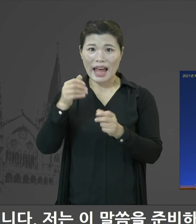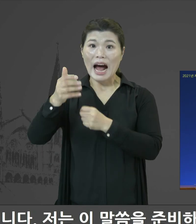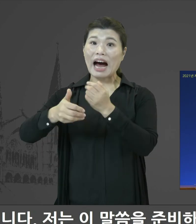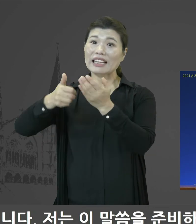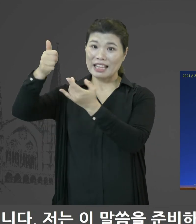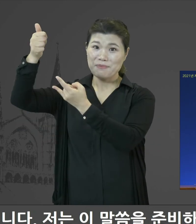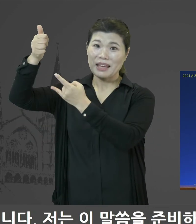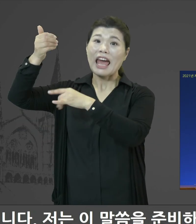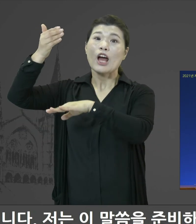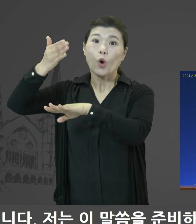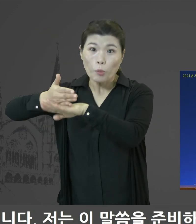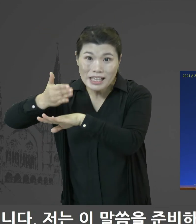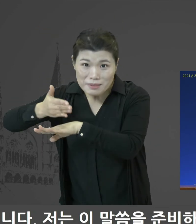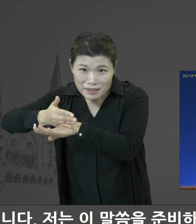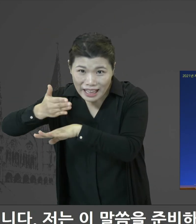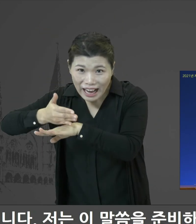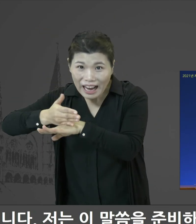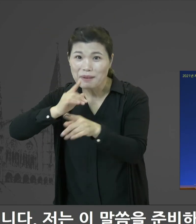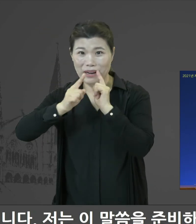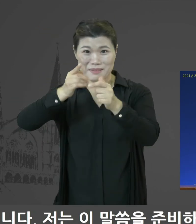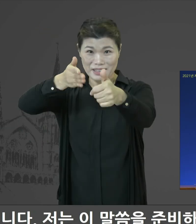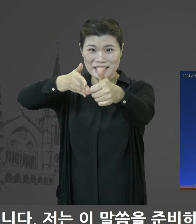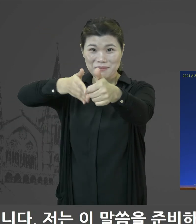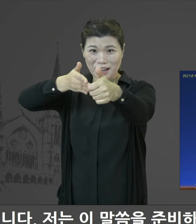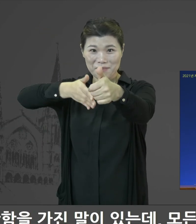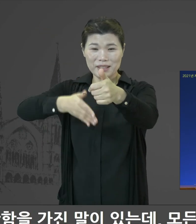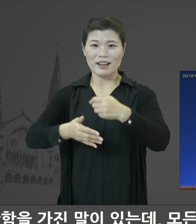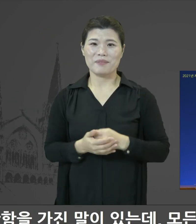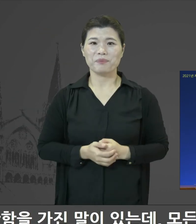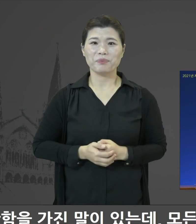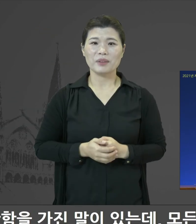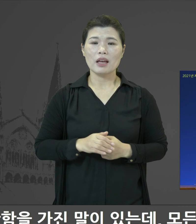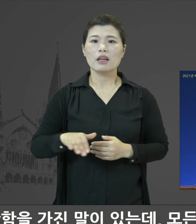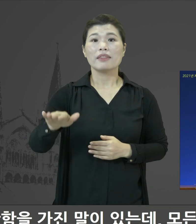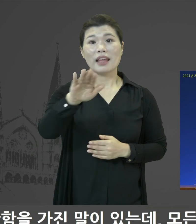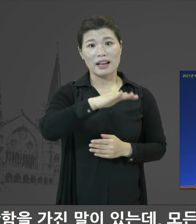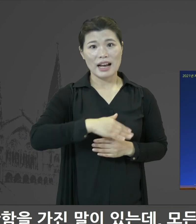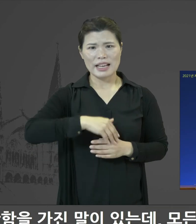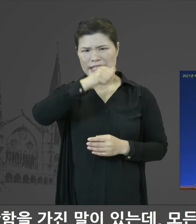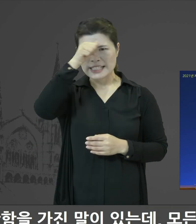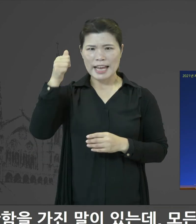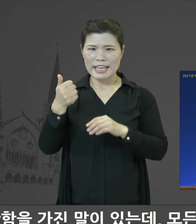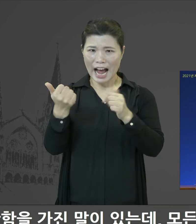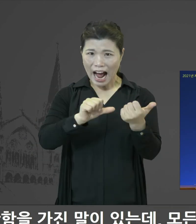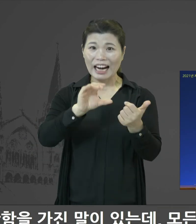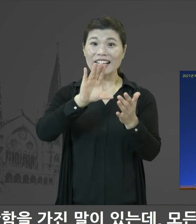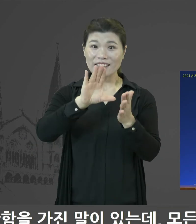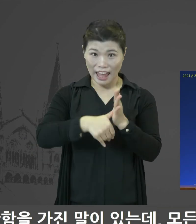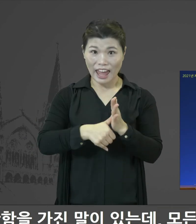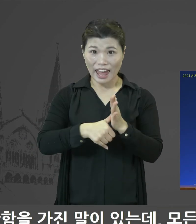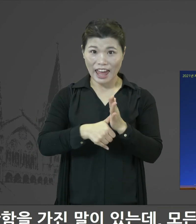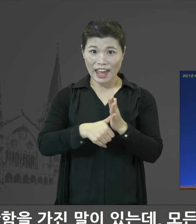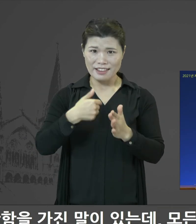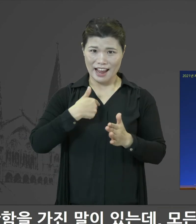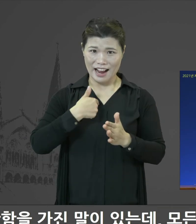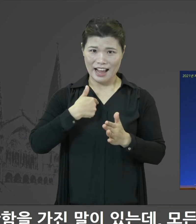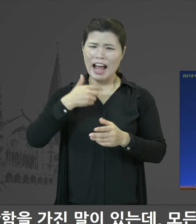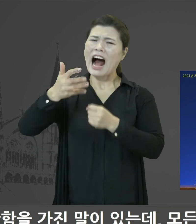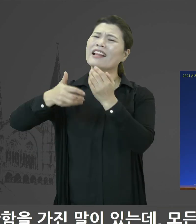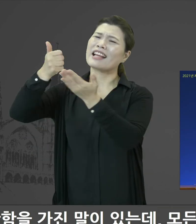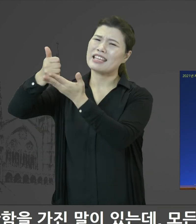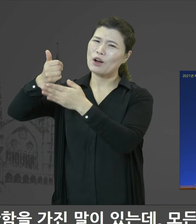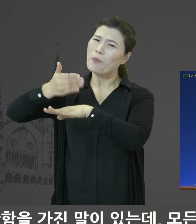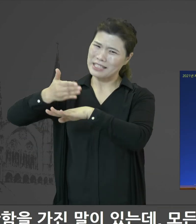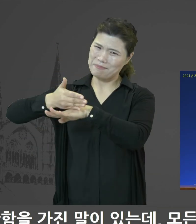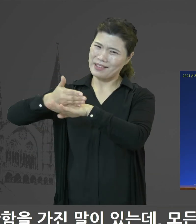이 인사를 드릴 수 있기를 바랍니다. 우리 인생이 끝났을 때요, 끝나갈 때 하나님 고맙습니다.